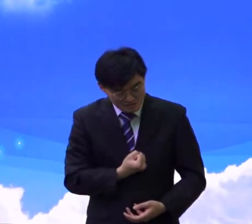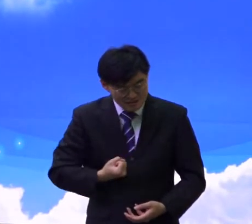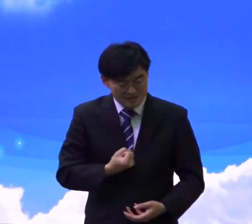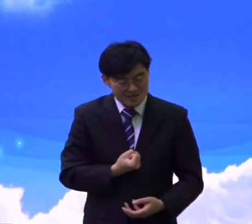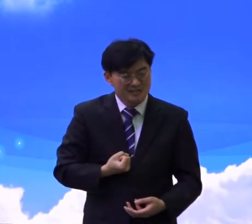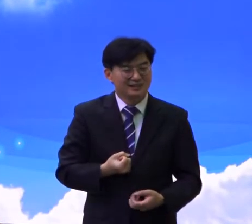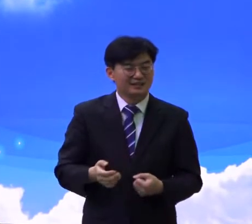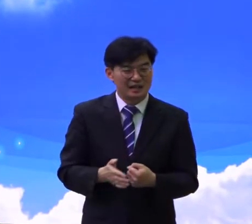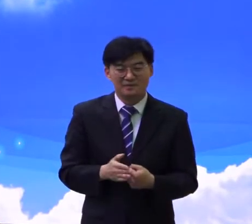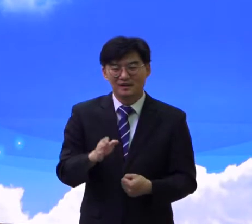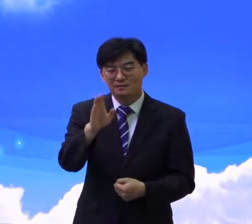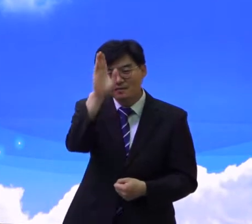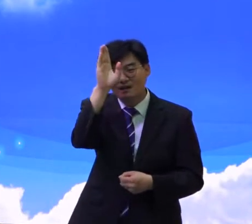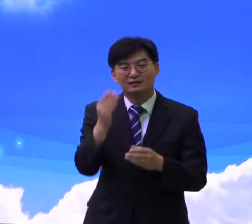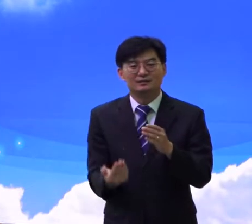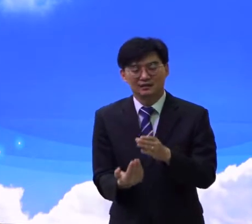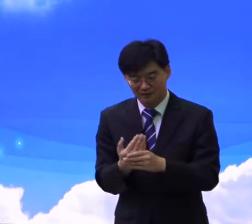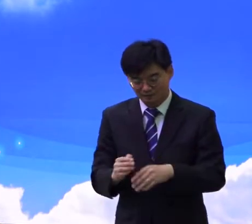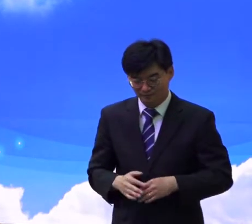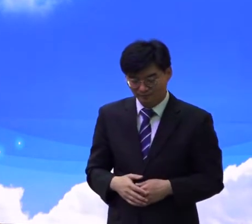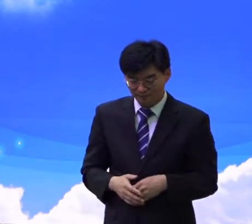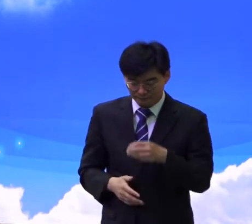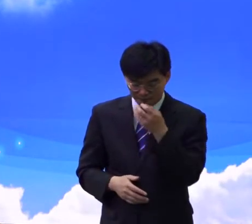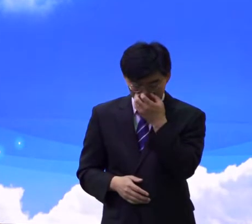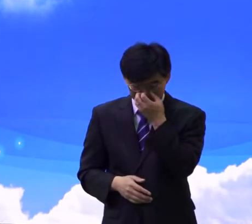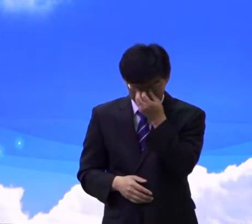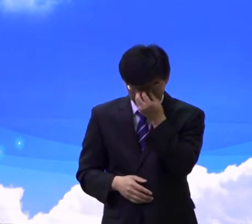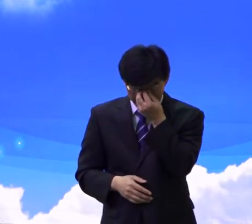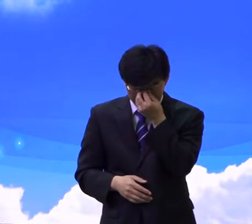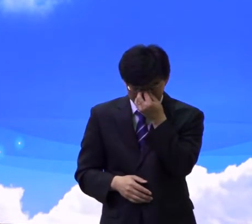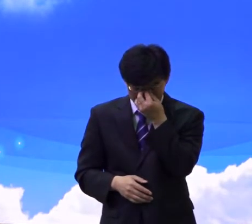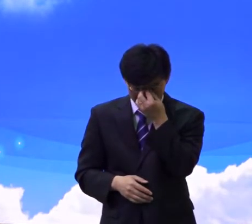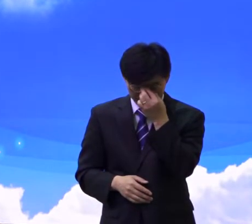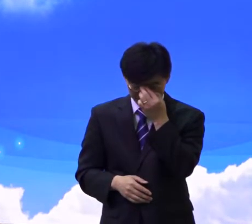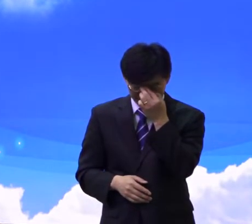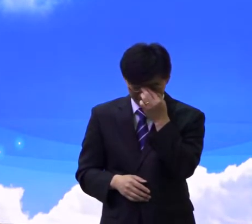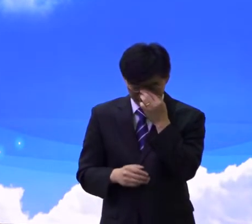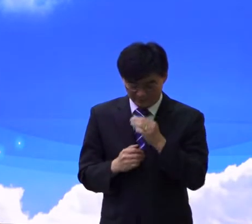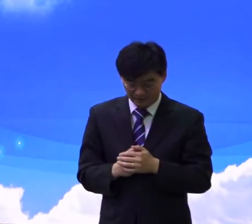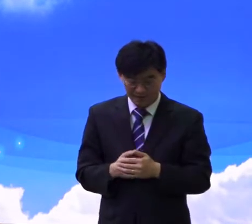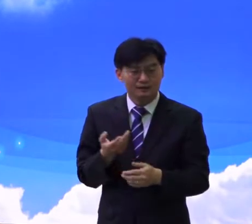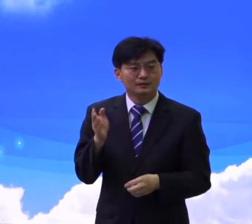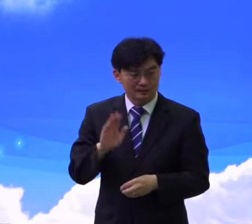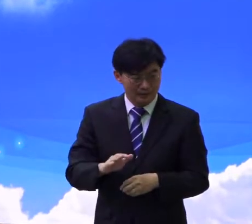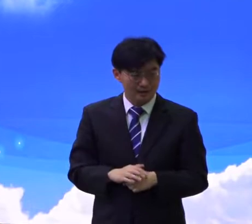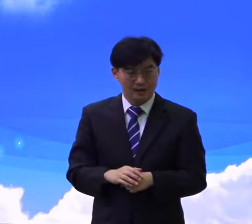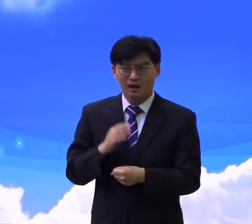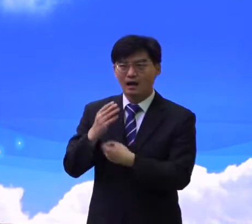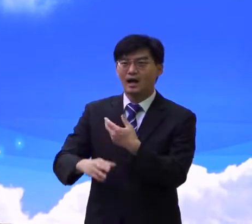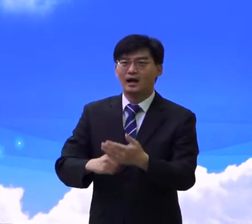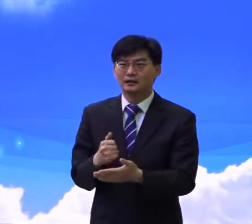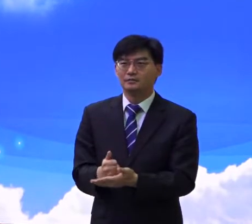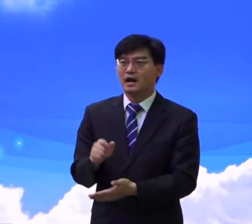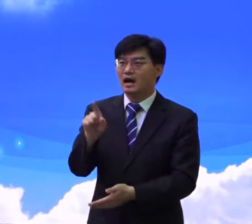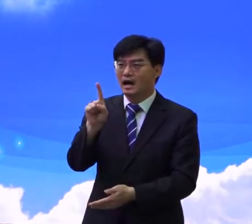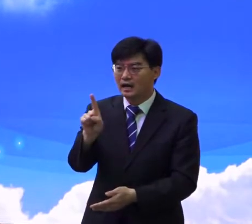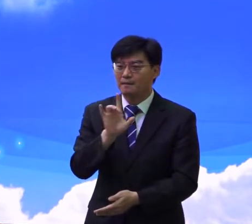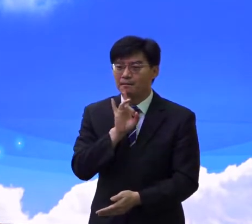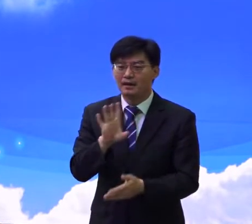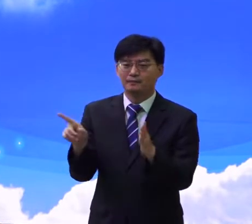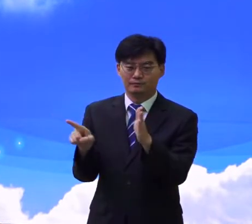그런데 한편 예레미야는 하나님께 대해서 강력한 확신을 가지고 늘 살았습니다. 오늘 우리가